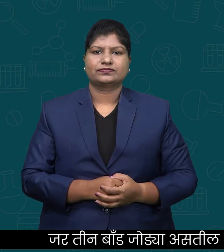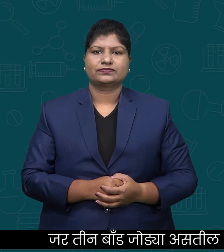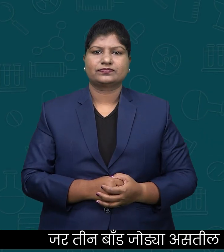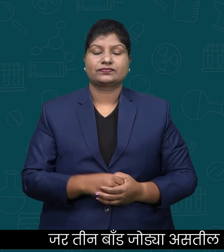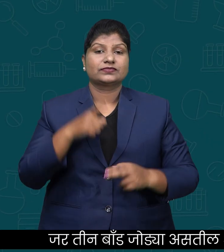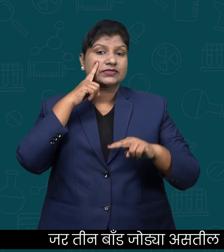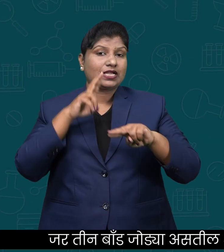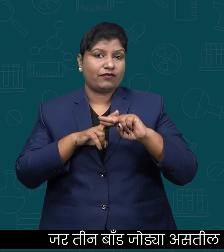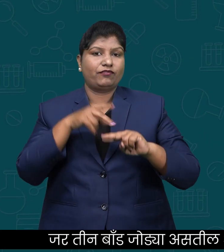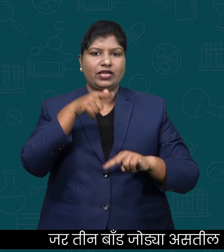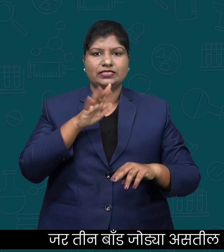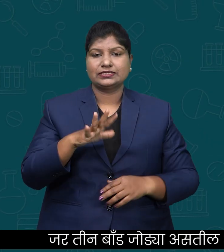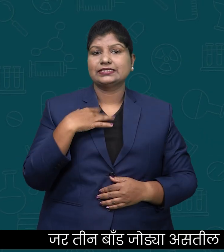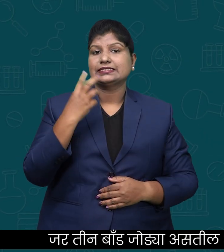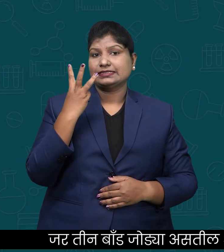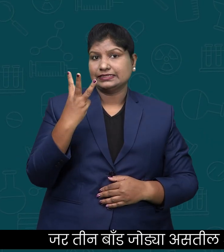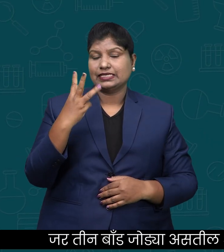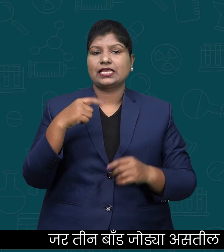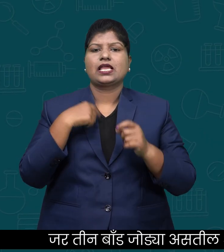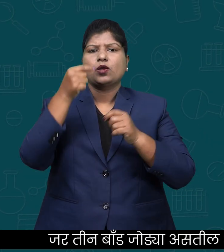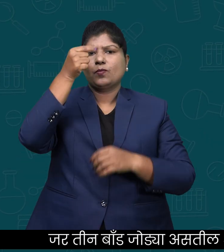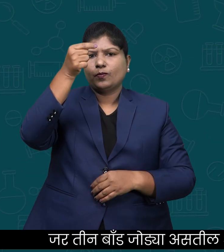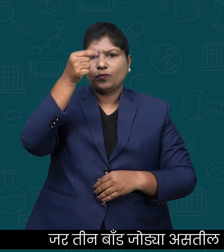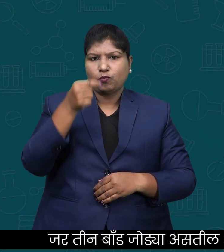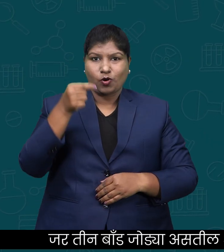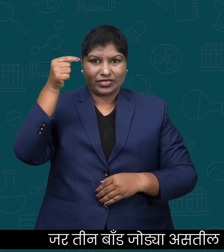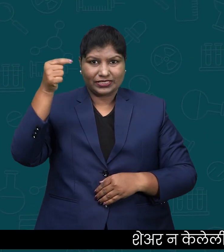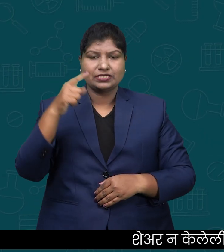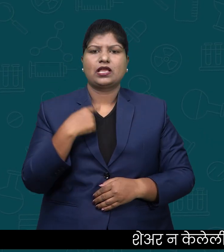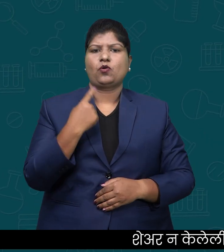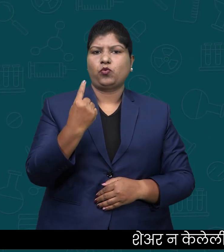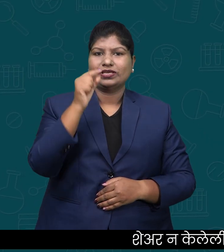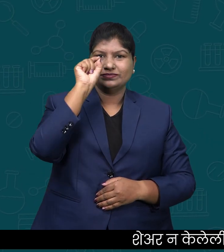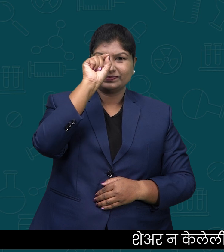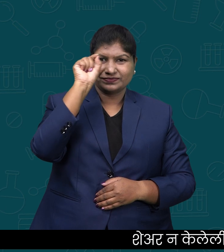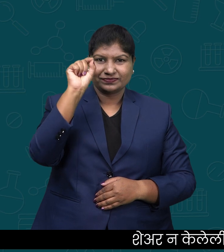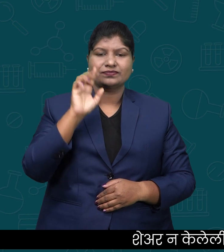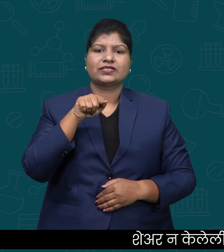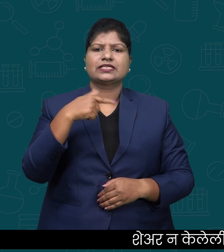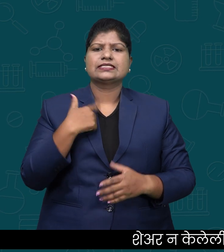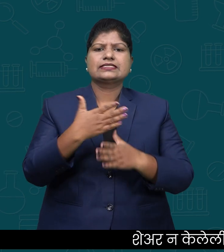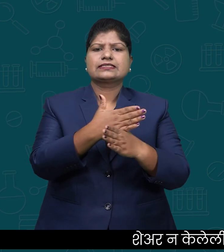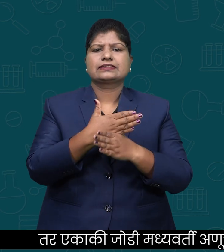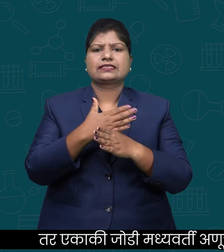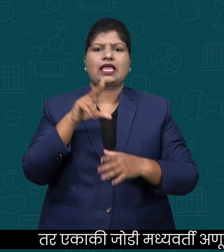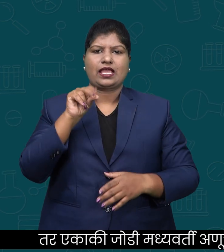जर 3 बॉन्ड जोड्या असतील आणि एक एकटा जोडी असेल, म्हणजे शेअर न केलेली इलेक्ट्रॉन जोडी असेल, तर एकाकी